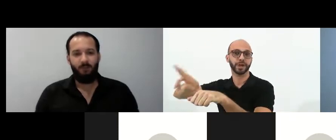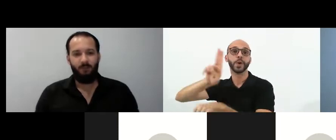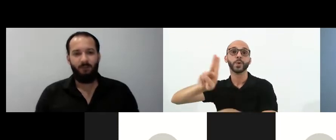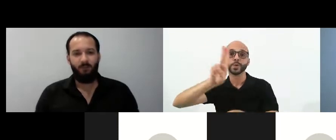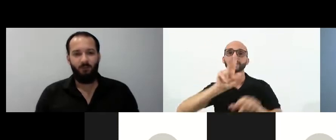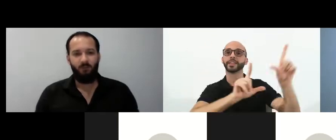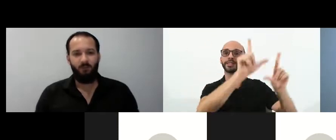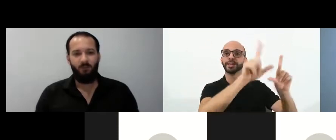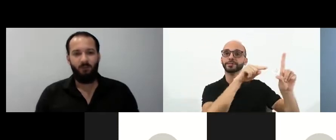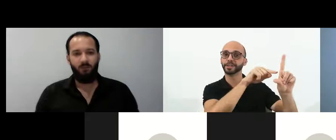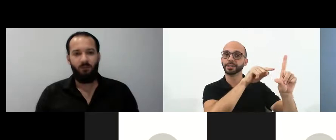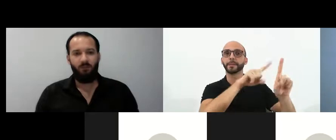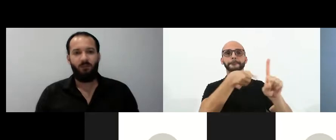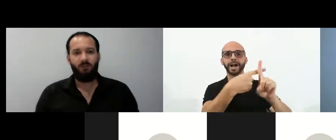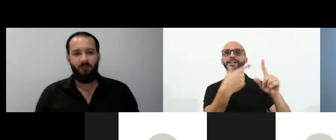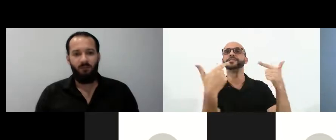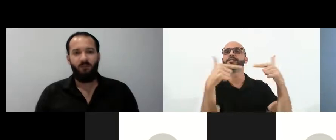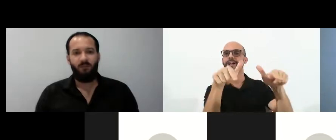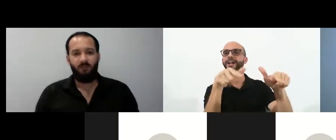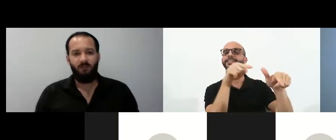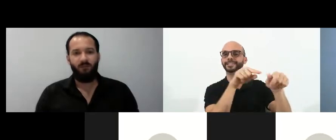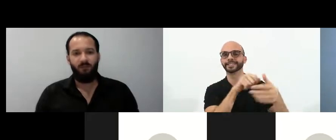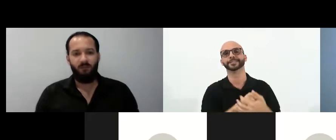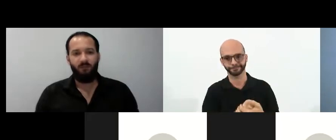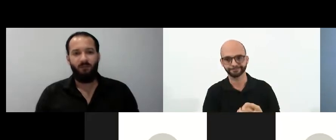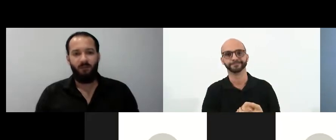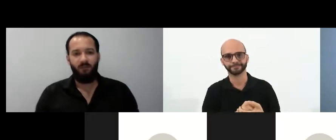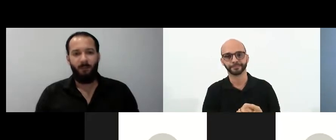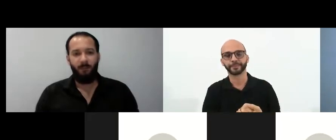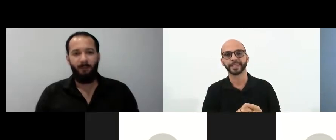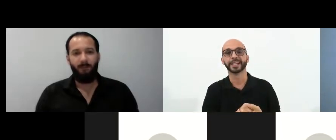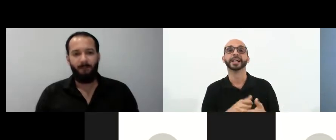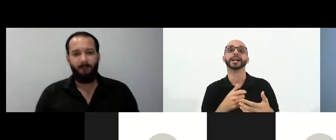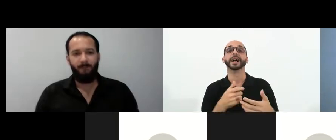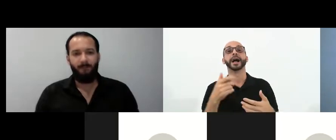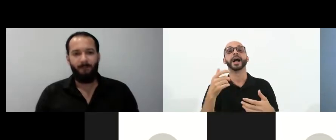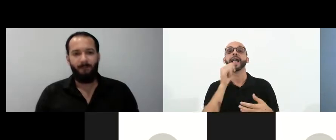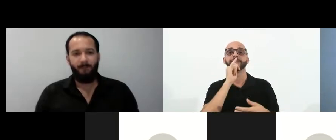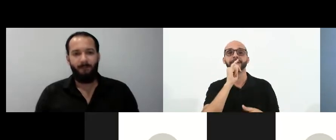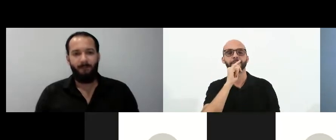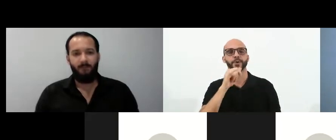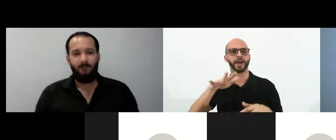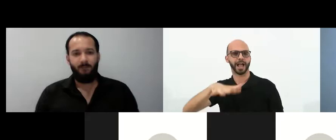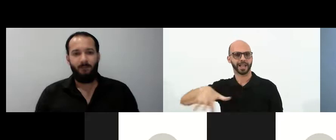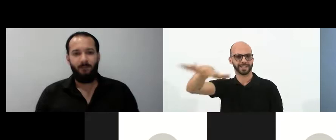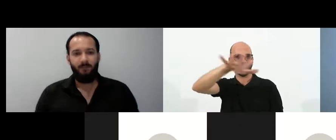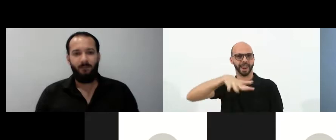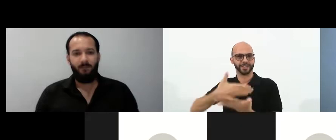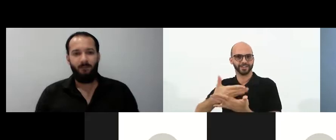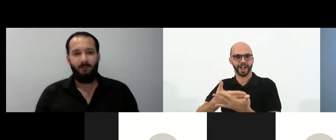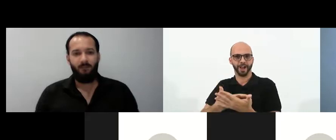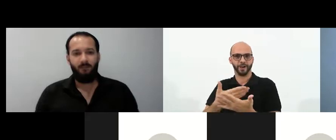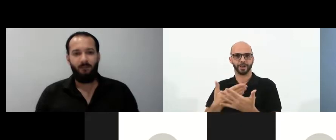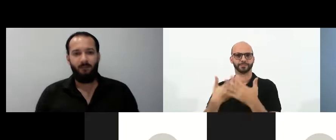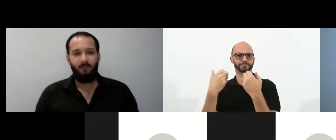e queriam fazer um curso técnico. Então, utilizavam-se dessa tecnologia.